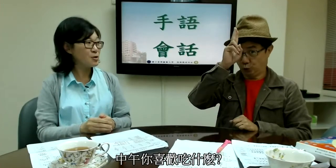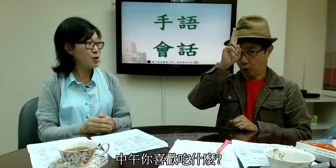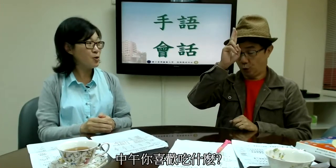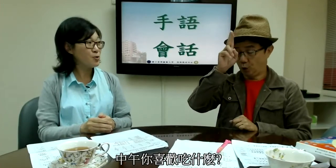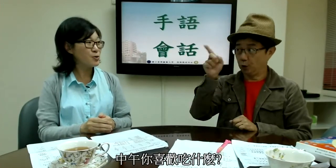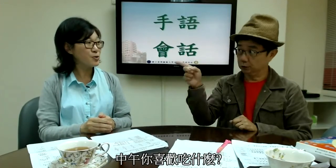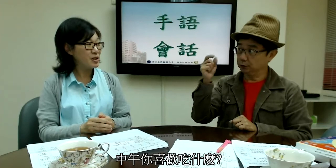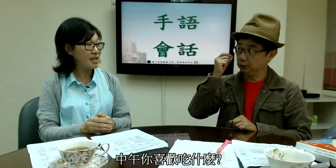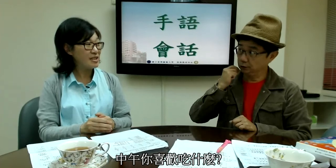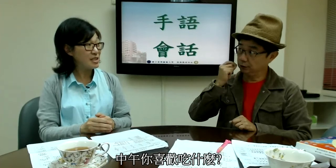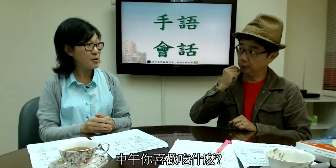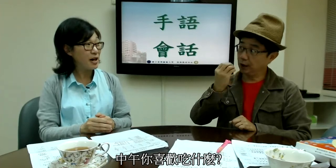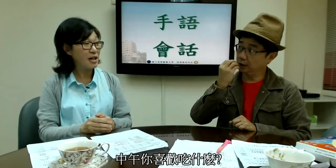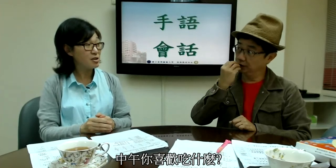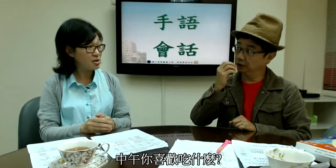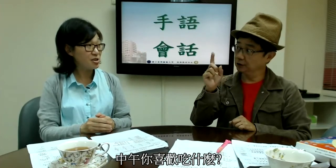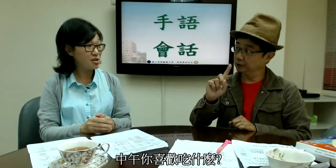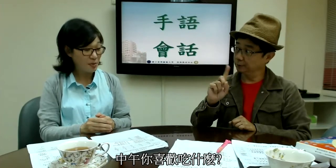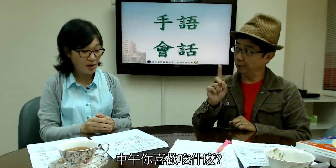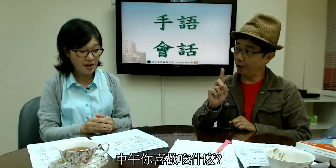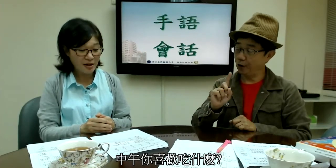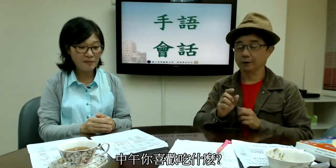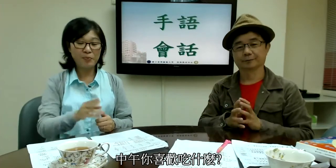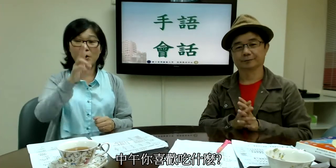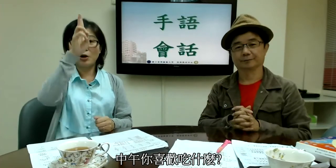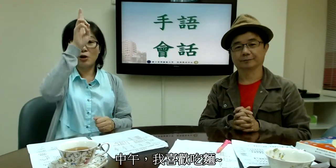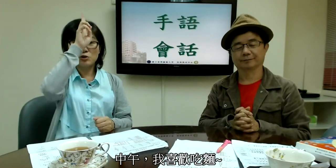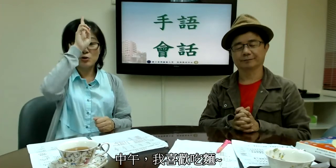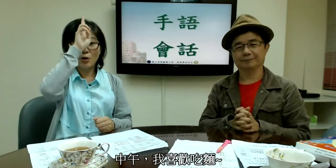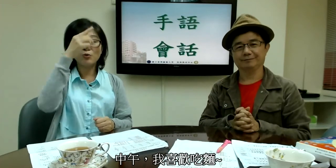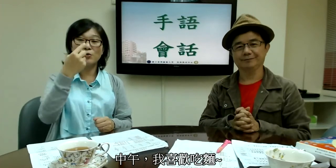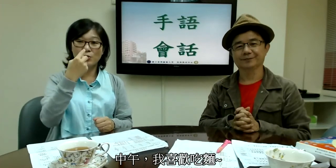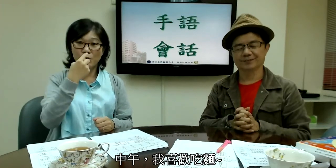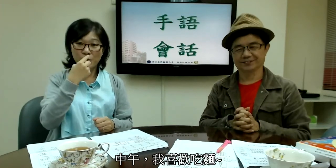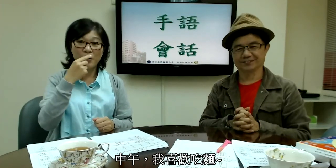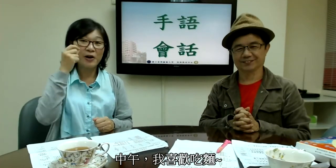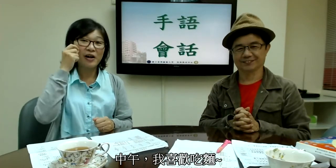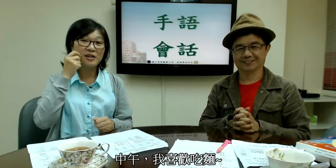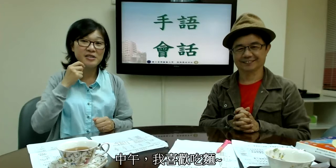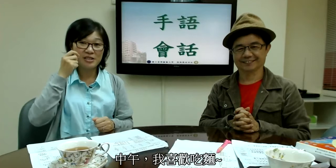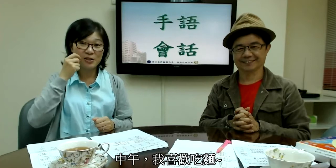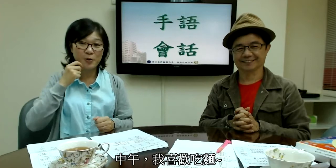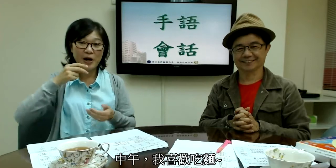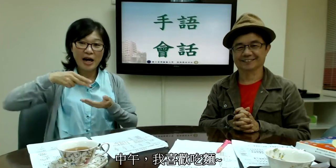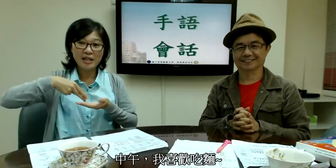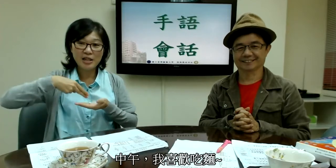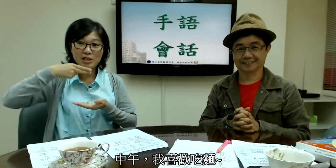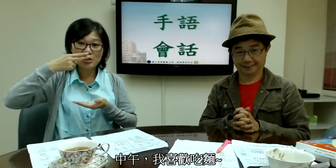中午你喜欢吃什么？中午我喜欢